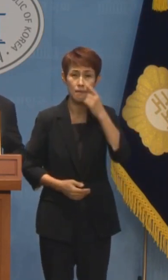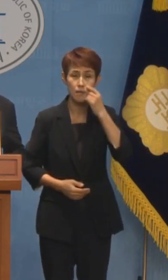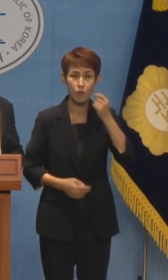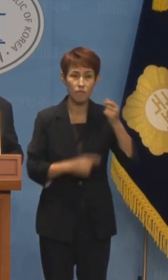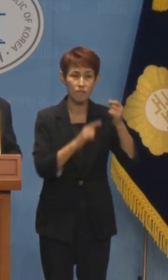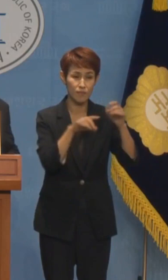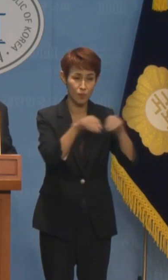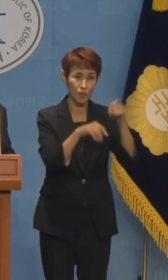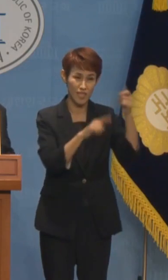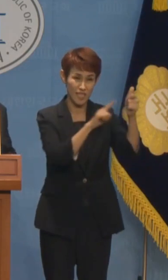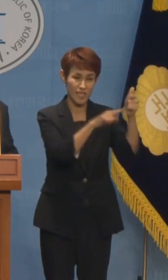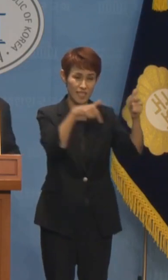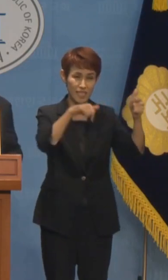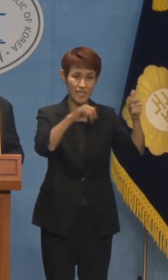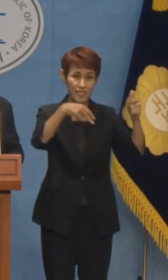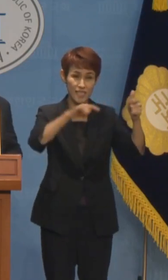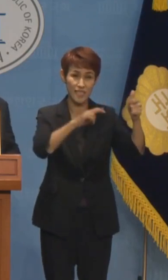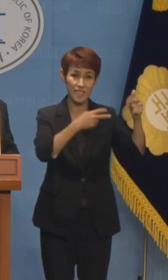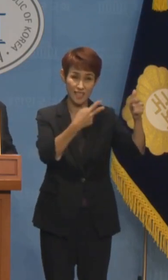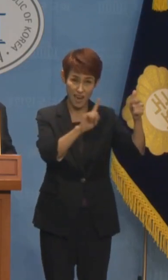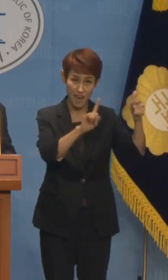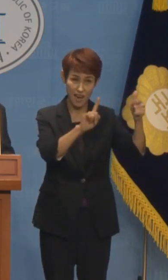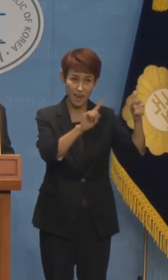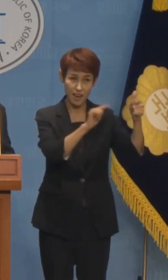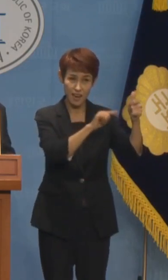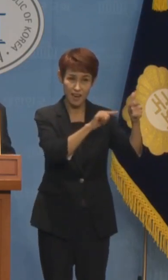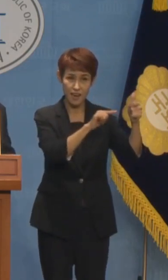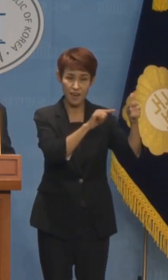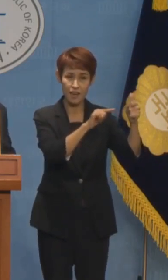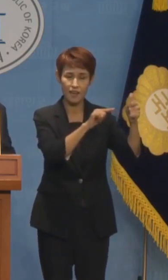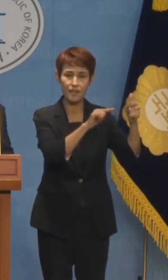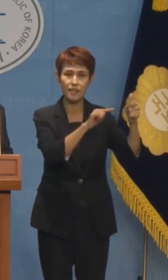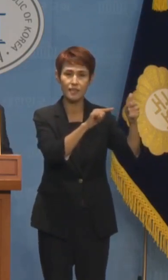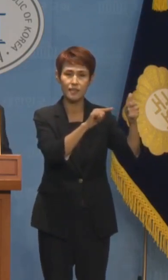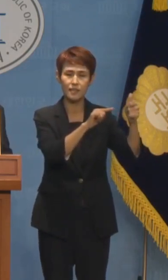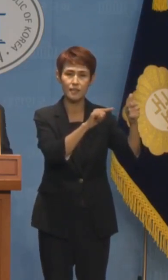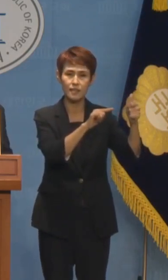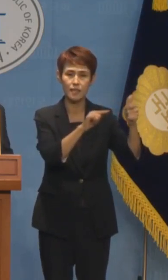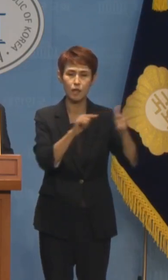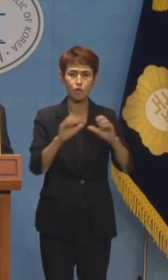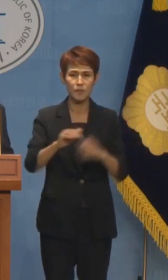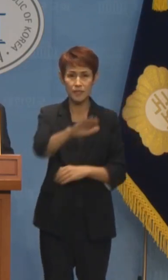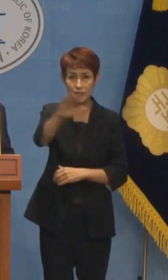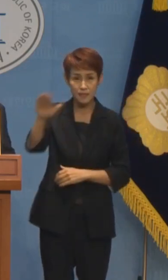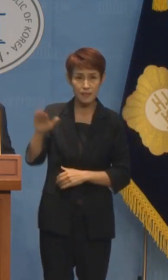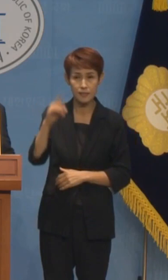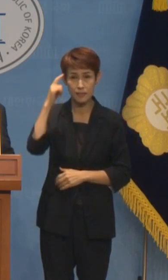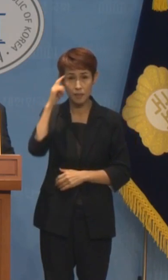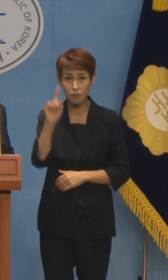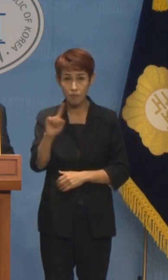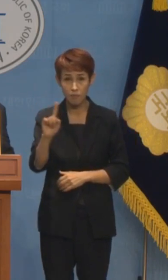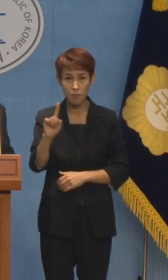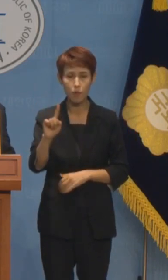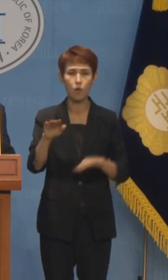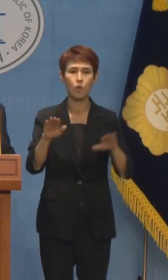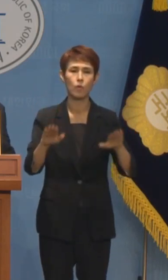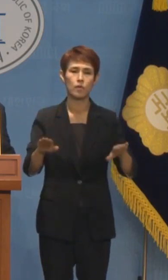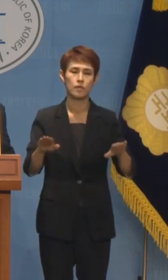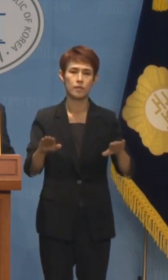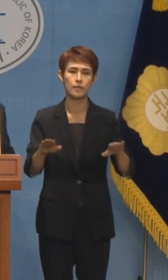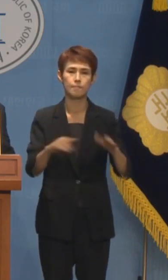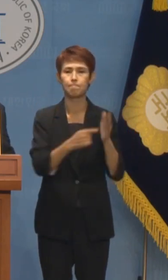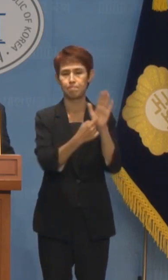저희 국민들의 선물이라고 할까요 어 입장이라고 할 수 있는 것이 오늘 시작이 됐습니다